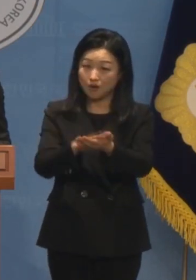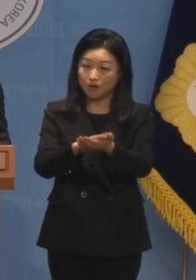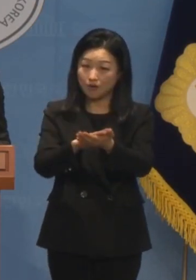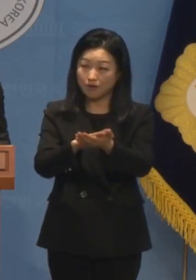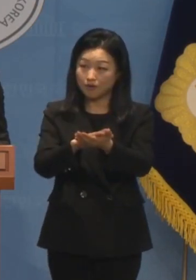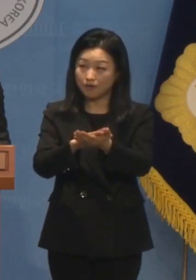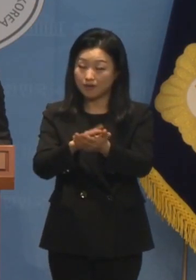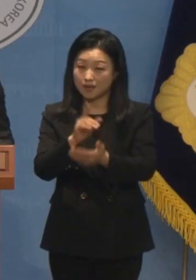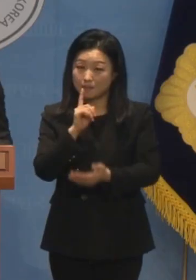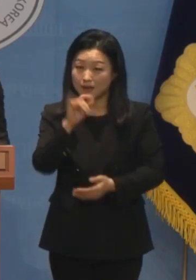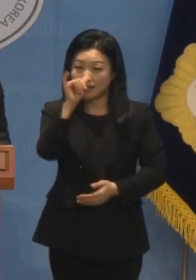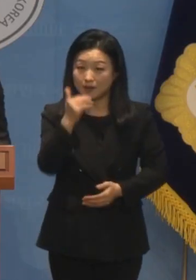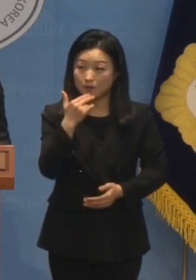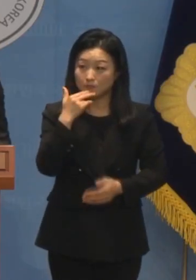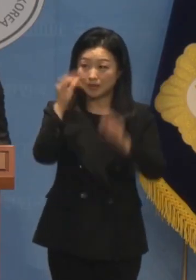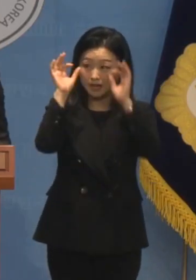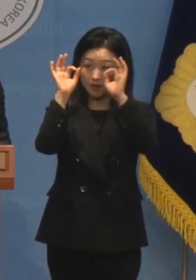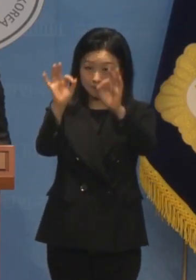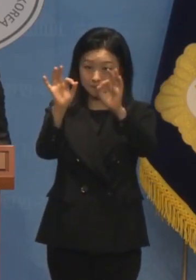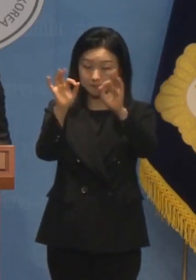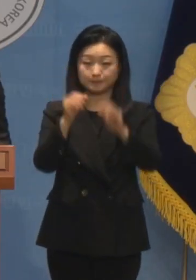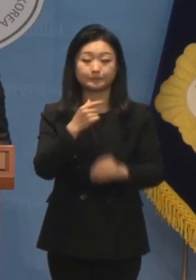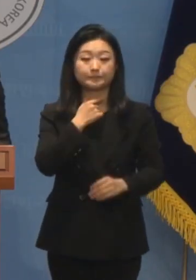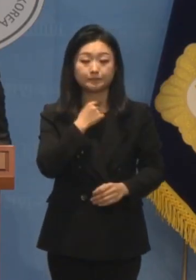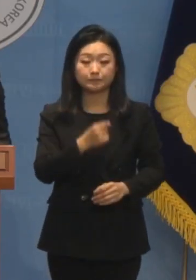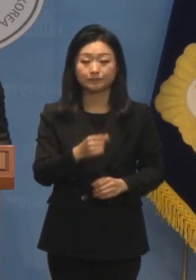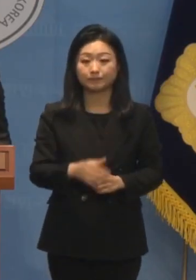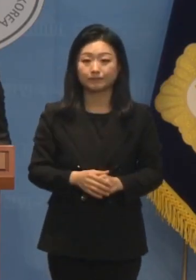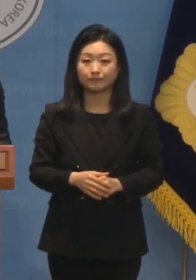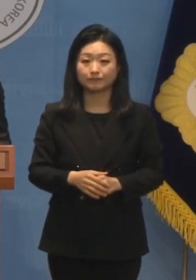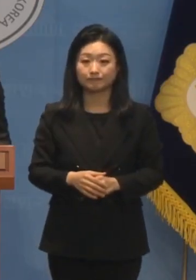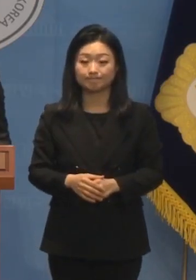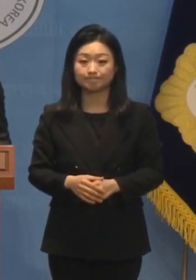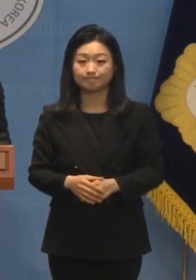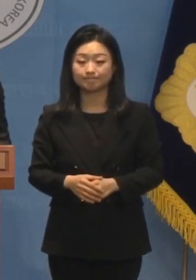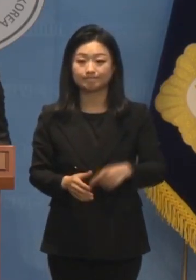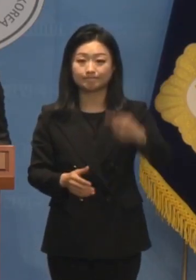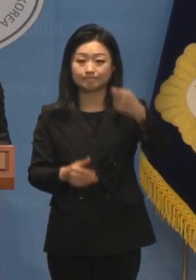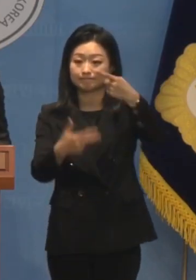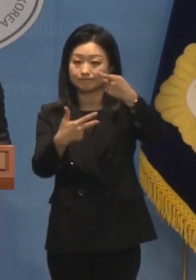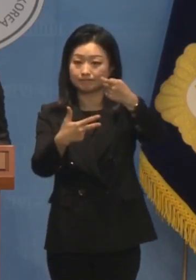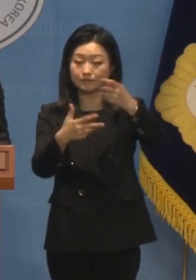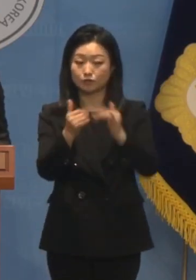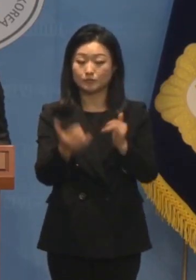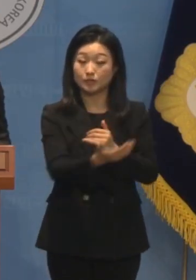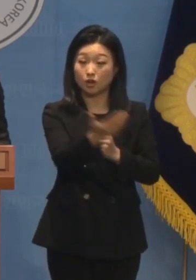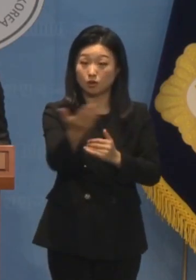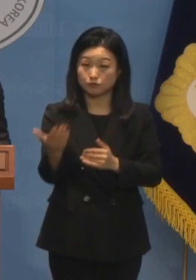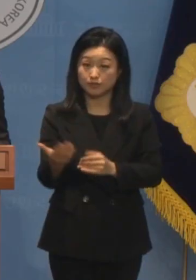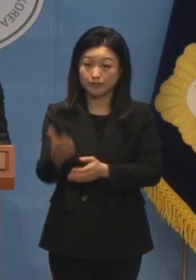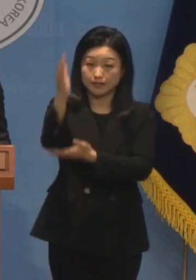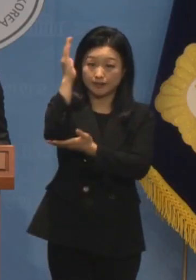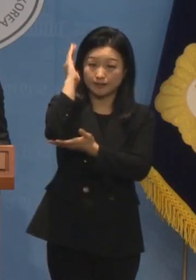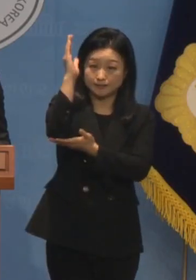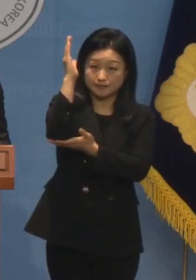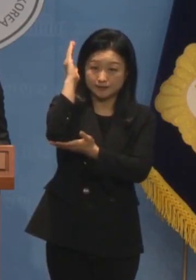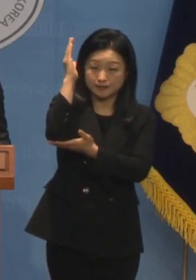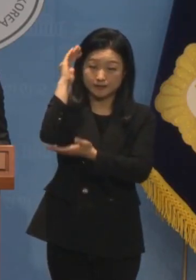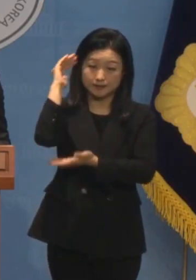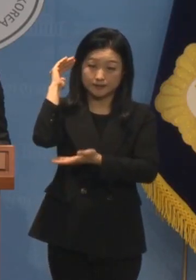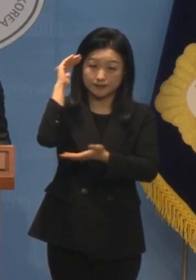것입니다. 윤석열 대통령이 오는 7일 대국민 담화를 발표하고 기자회견을 갖기로